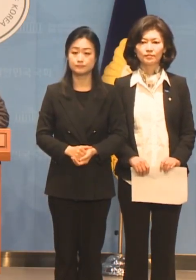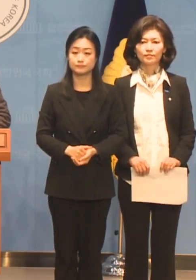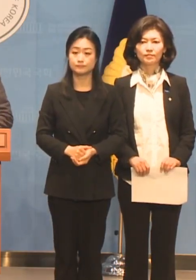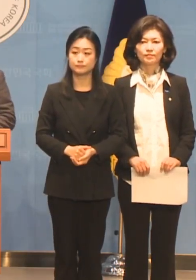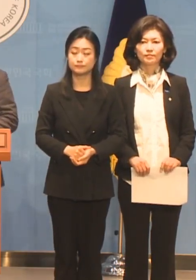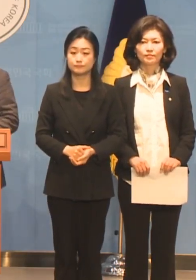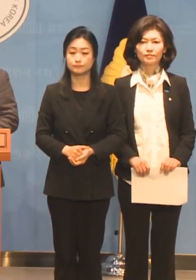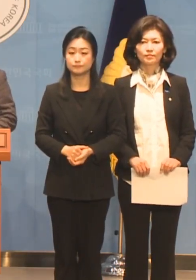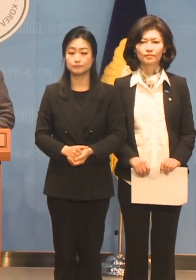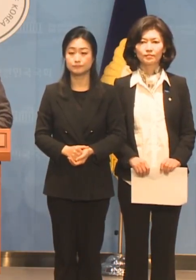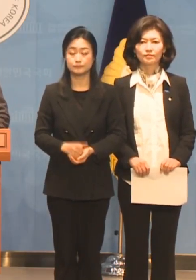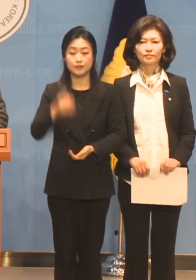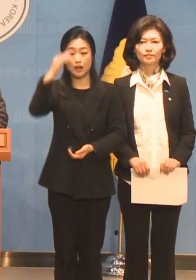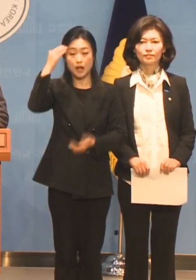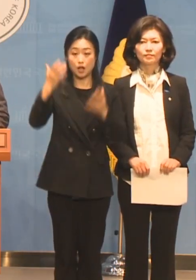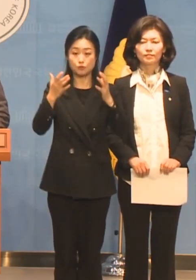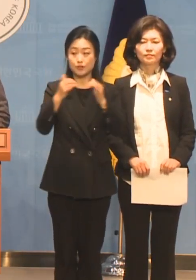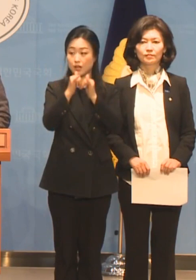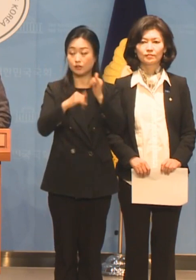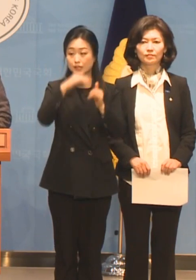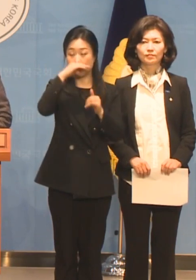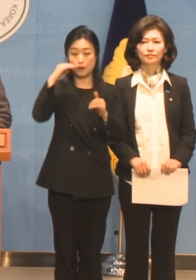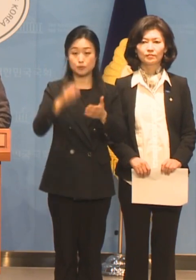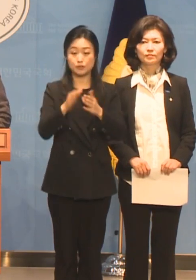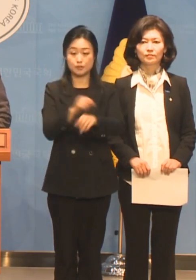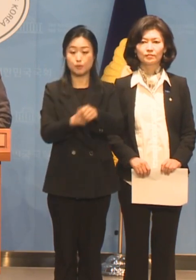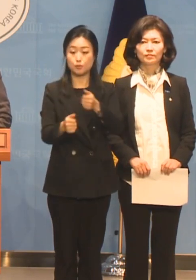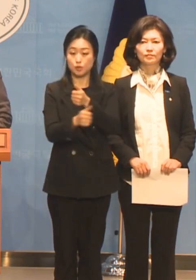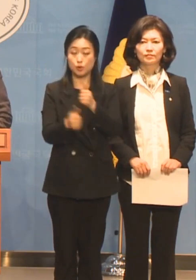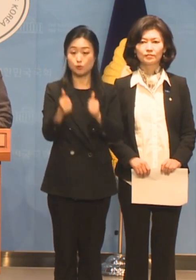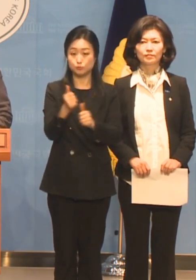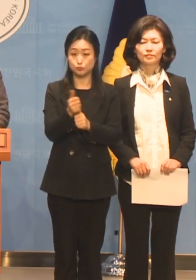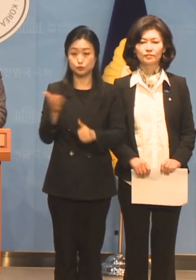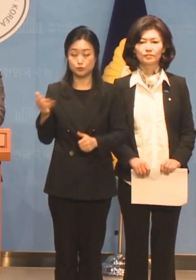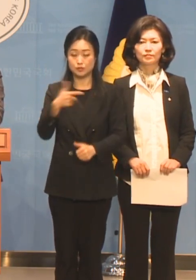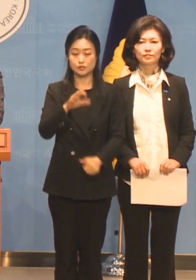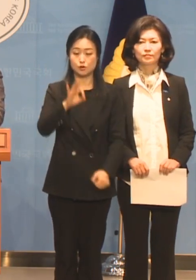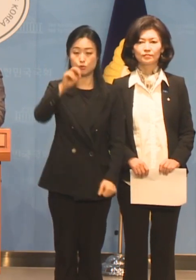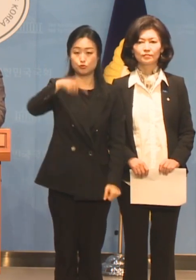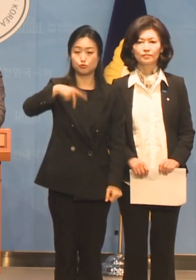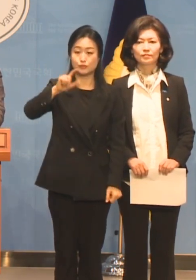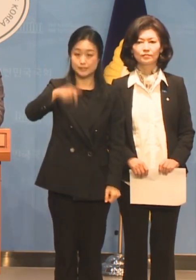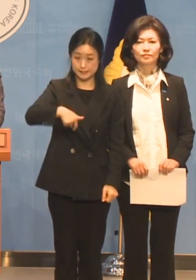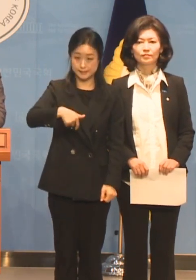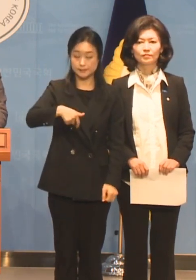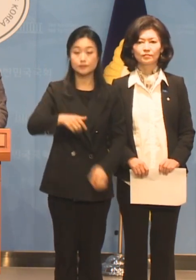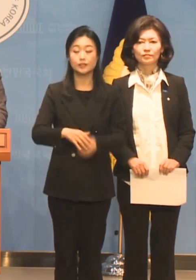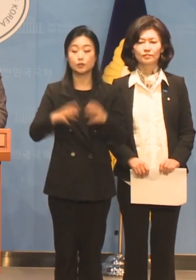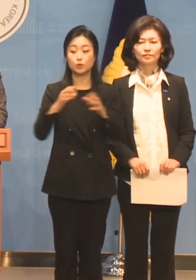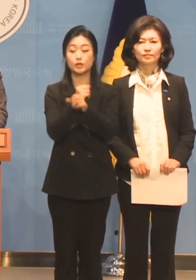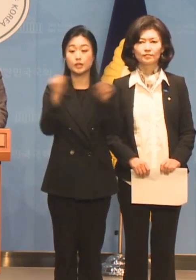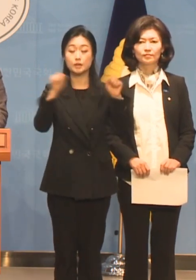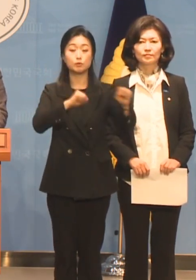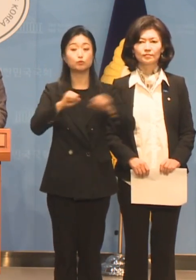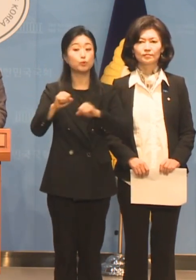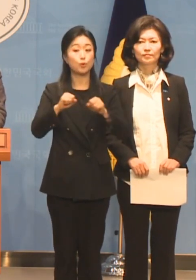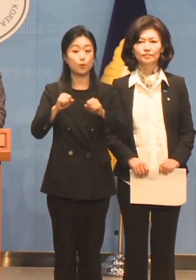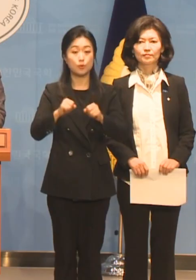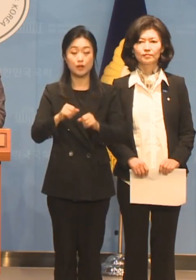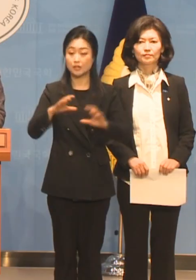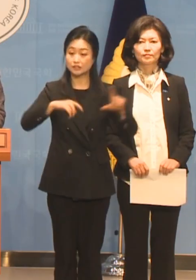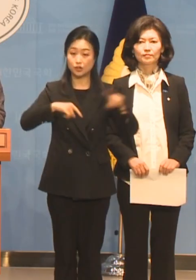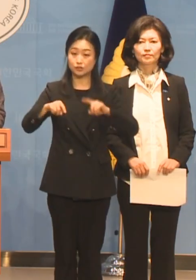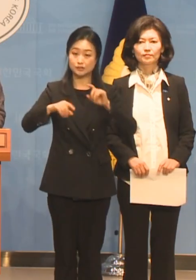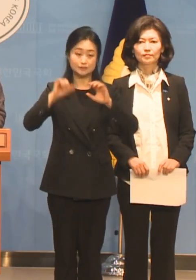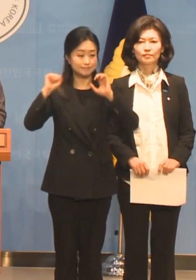조국혁신당 대한민국 역사 바로 세우기 특별위원회 부위원장 정훈식입니다. 독립운동은 정치적 이념을